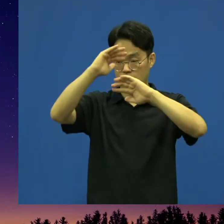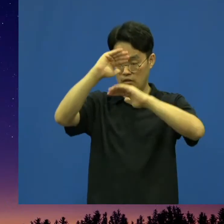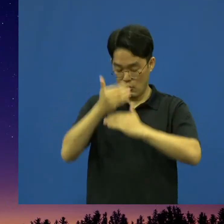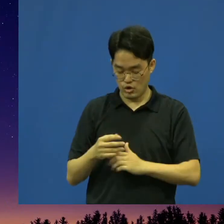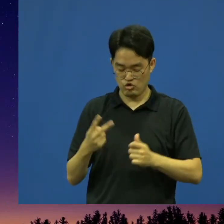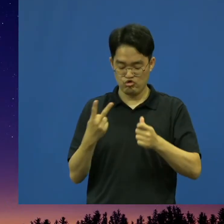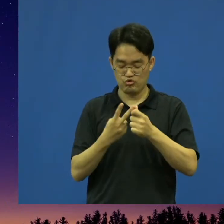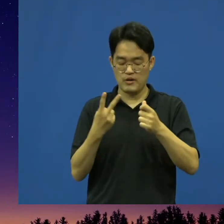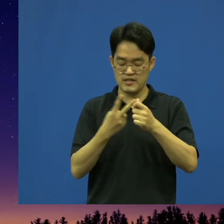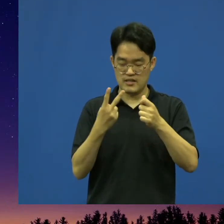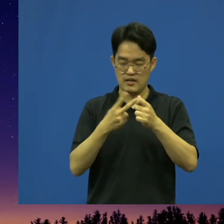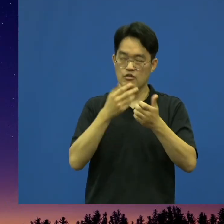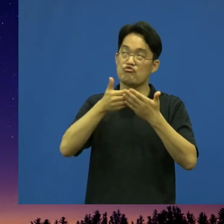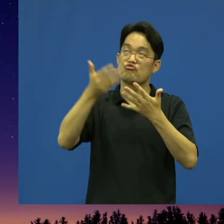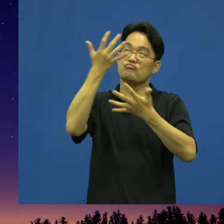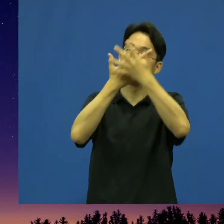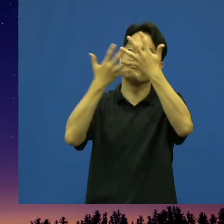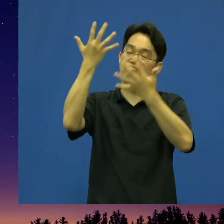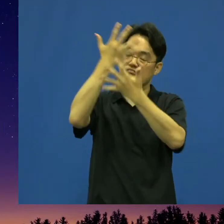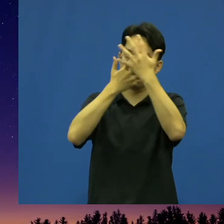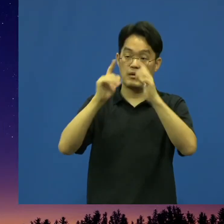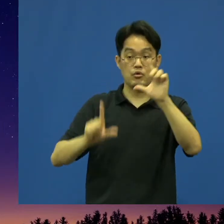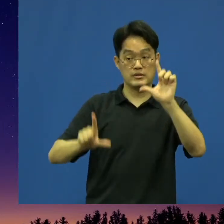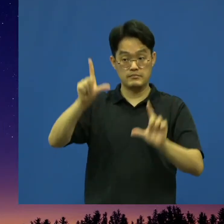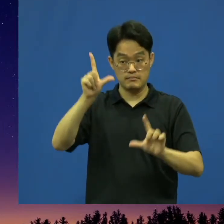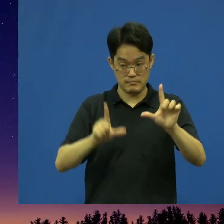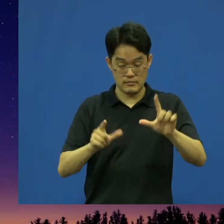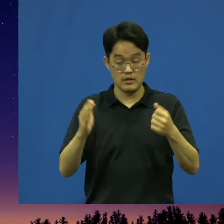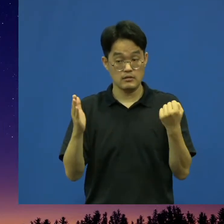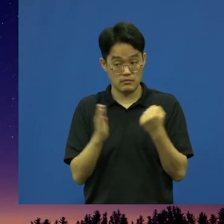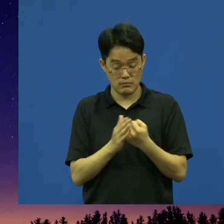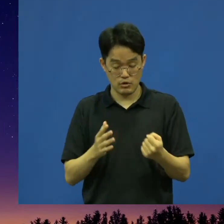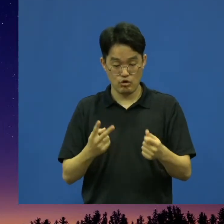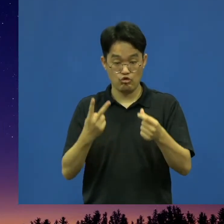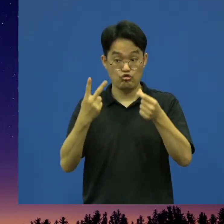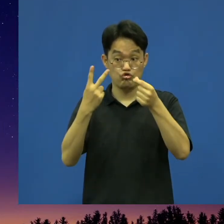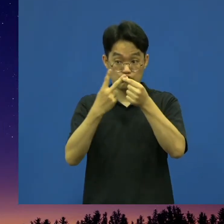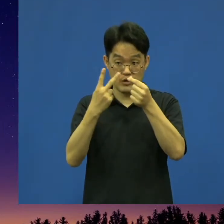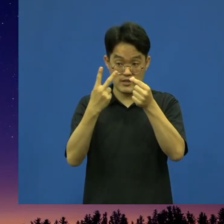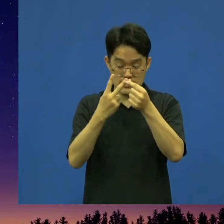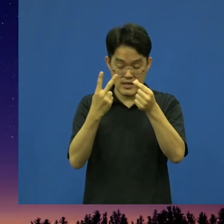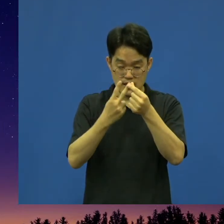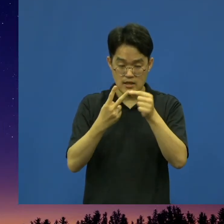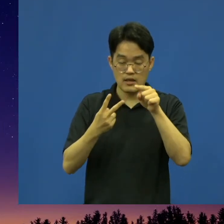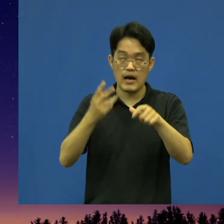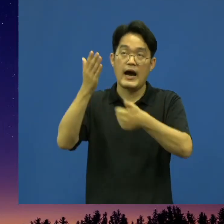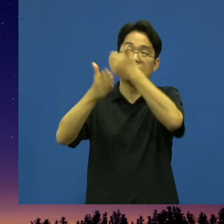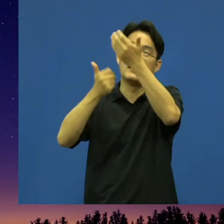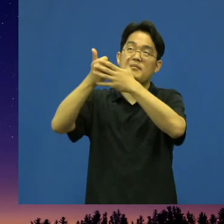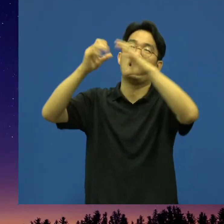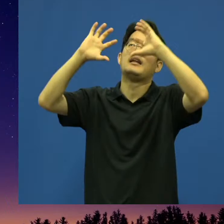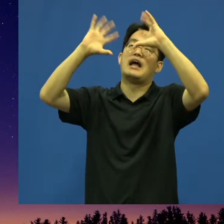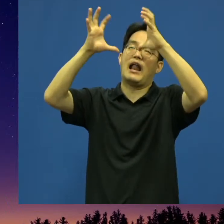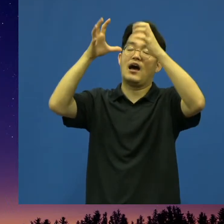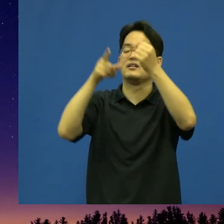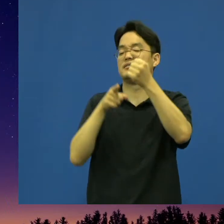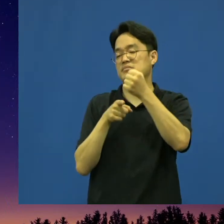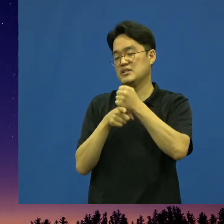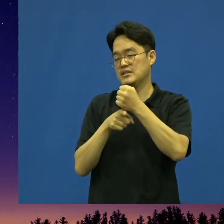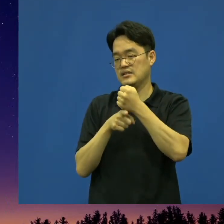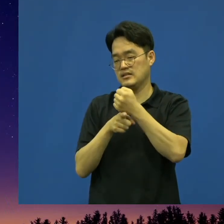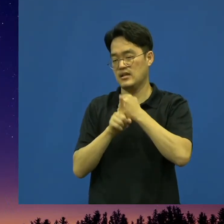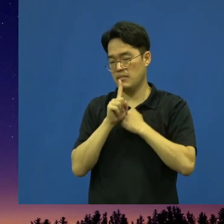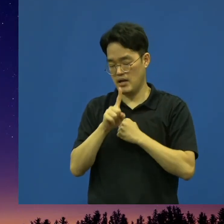번째 환상이고, 그런 면에서 두 번째 환상은 하나님의 나라를 보여주는 것이다, 이렇게 말할